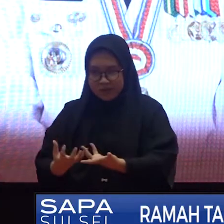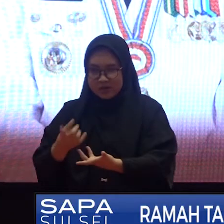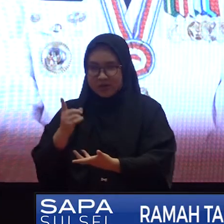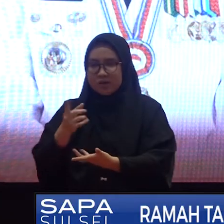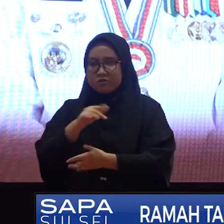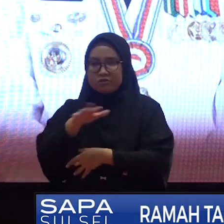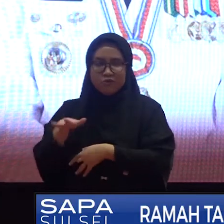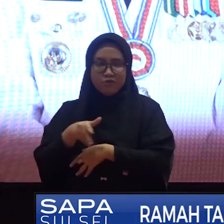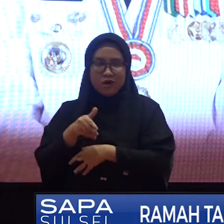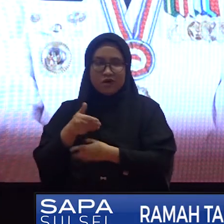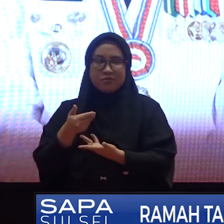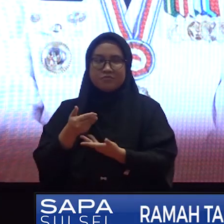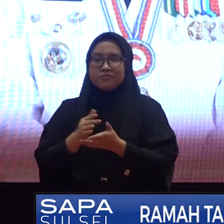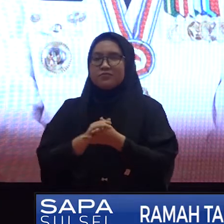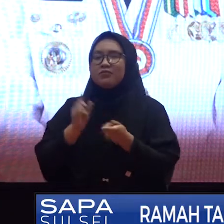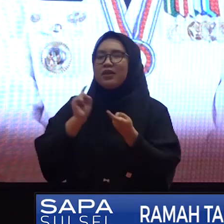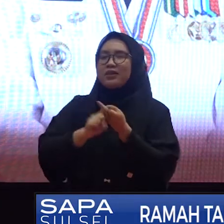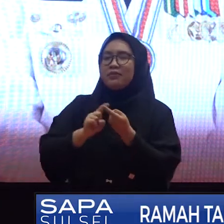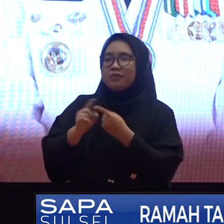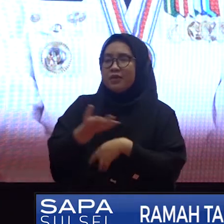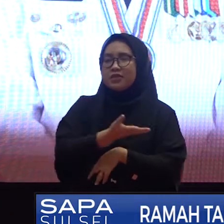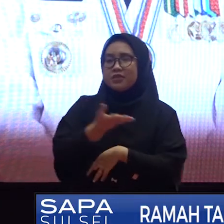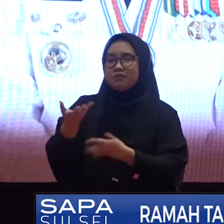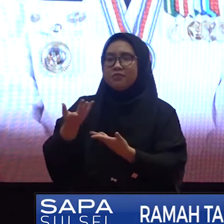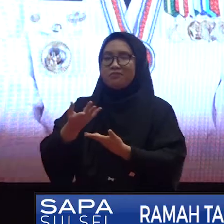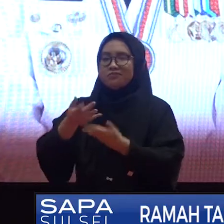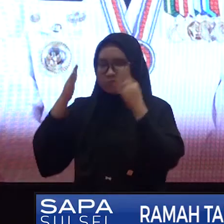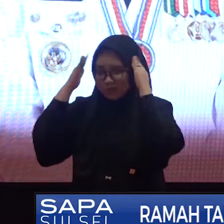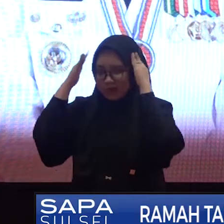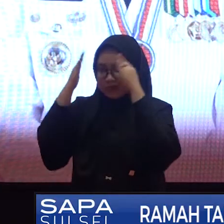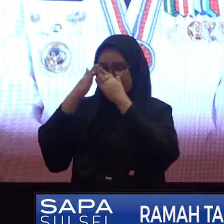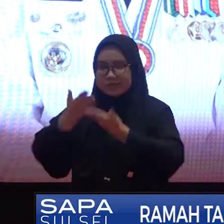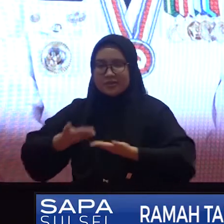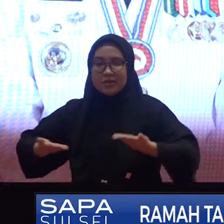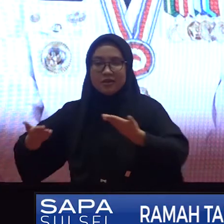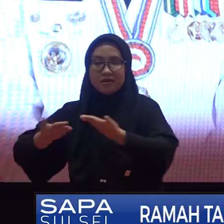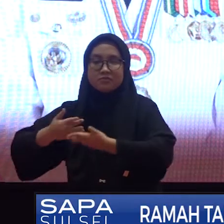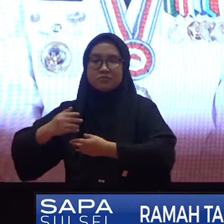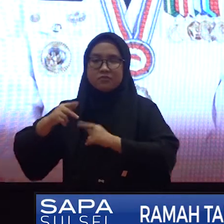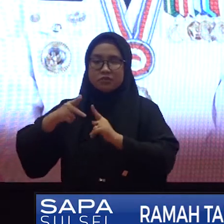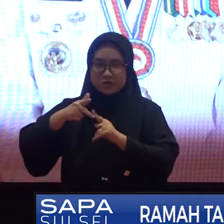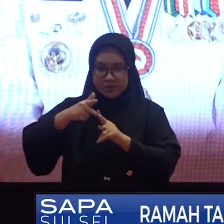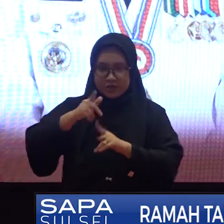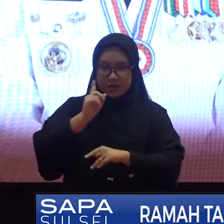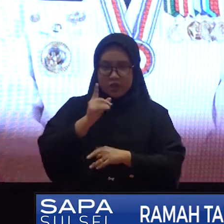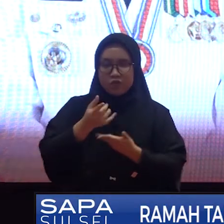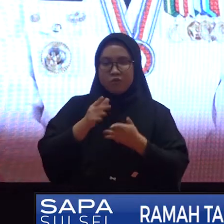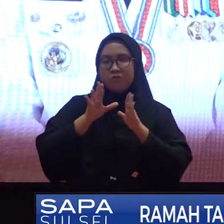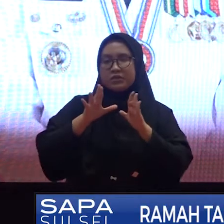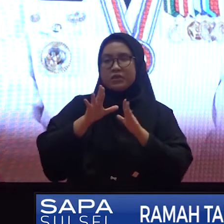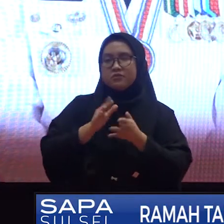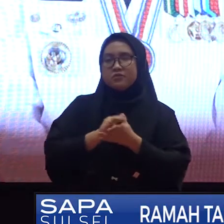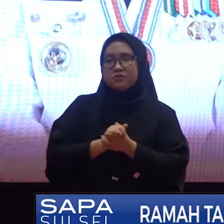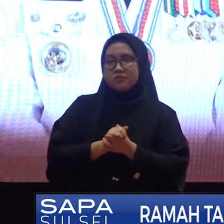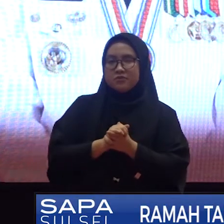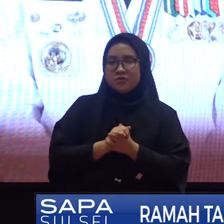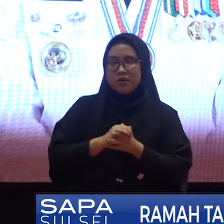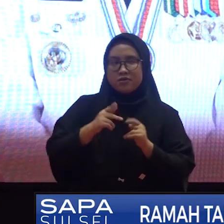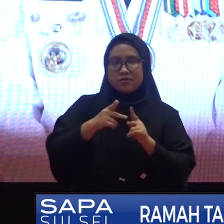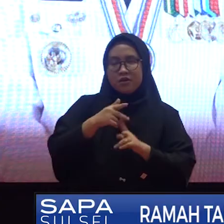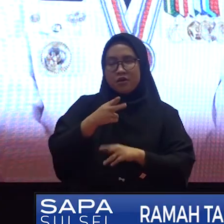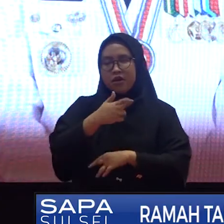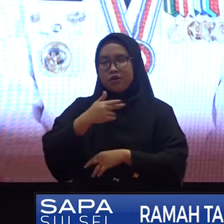para teman-teman di sekitar Makassar atau di sekitar Sulawesi Selatan bahkan Sulawesi bahkan Indonesia